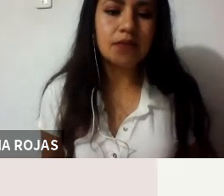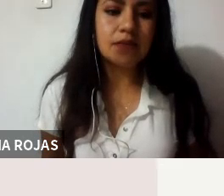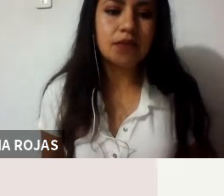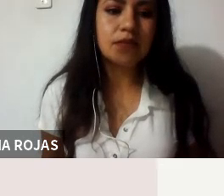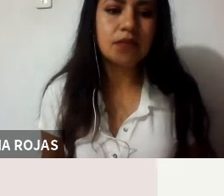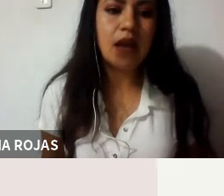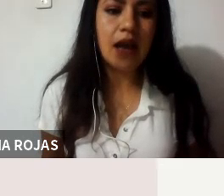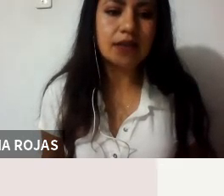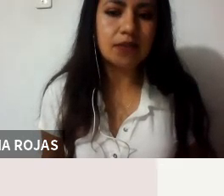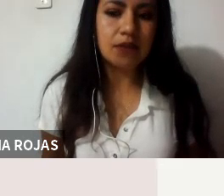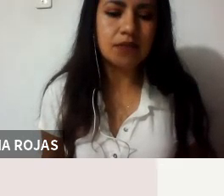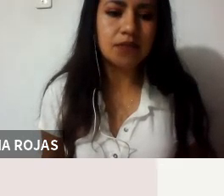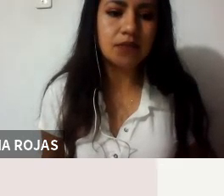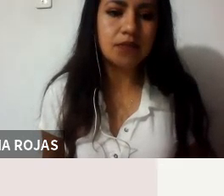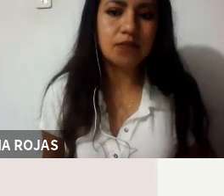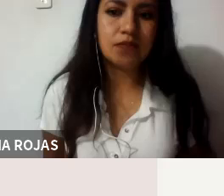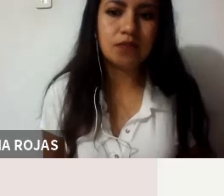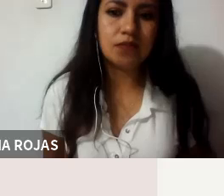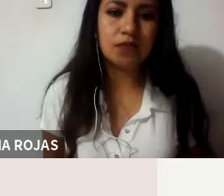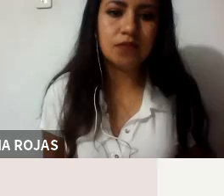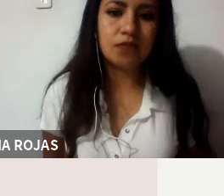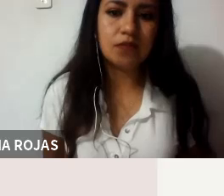Asma, asma.